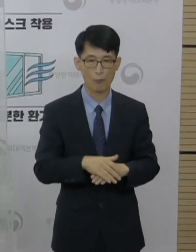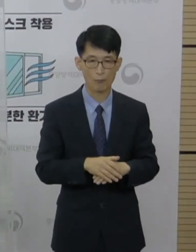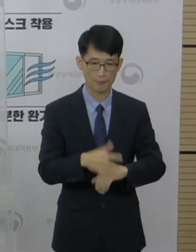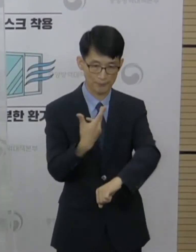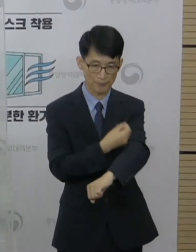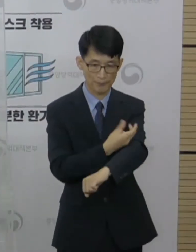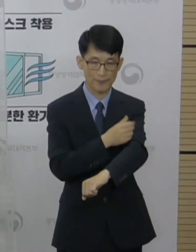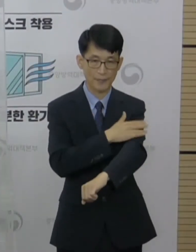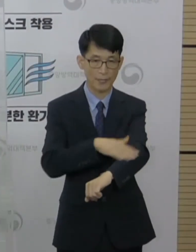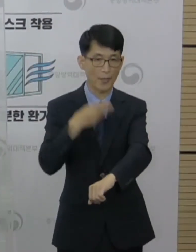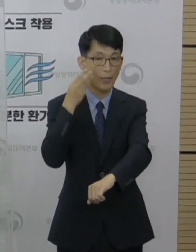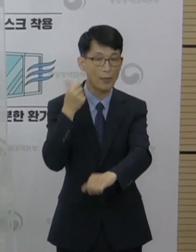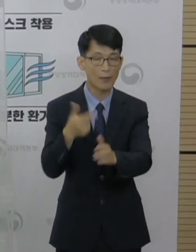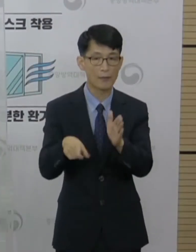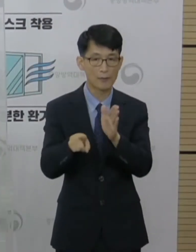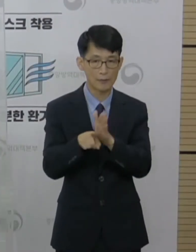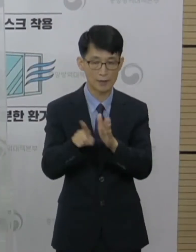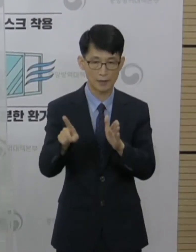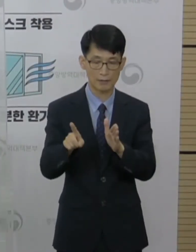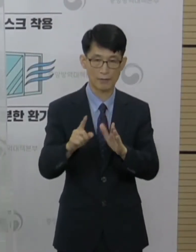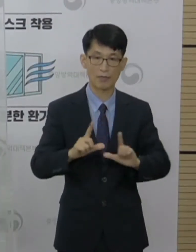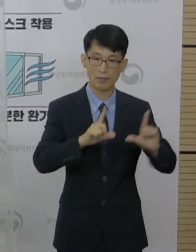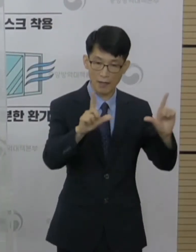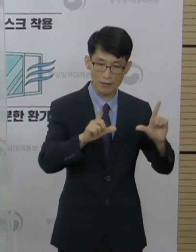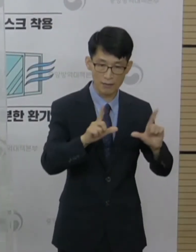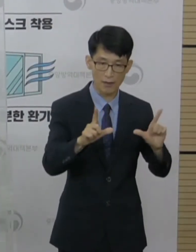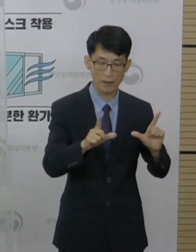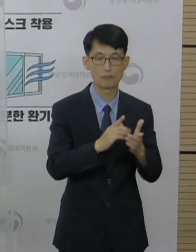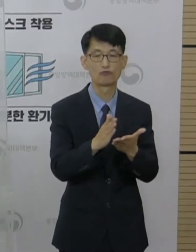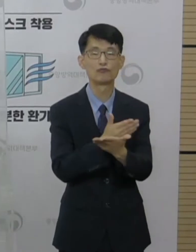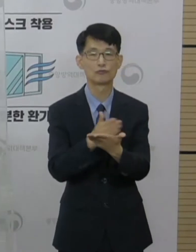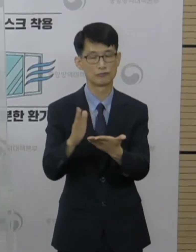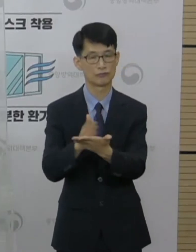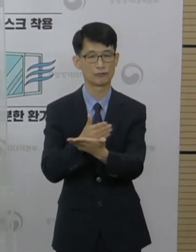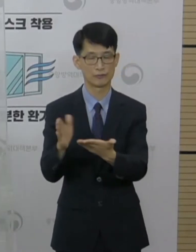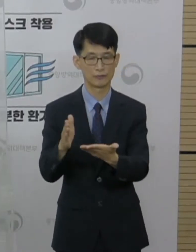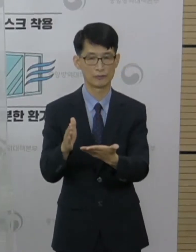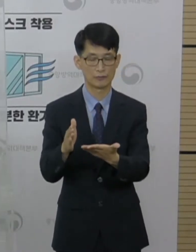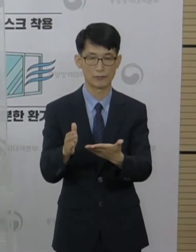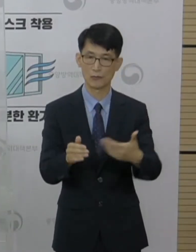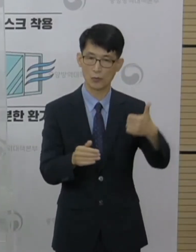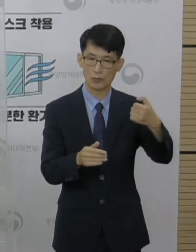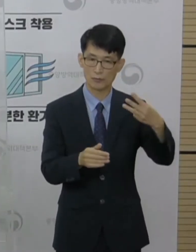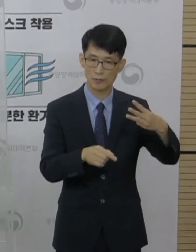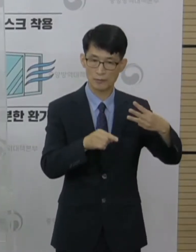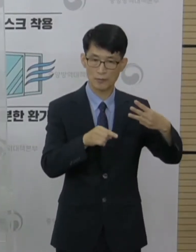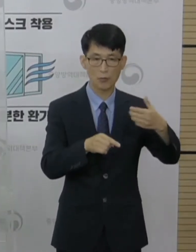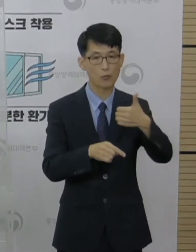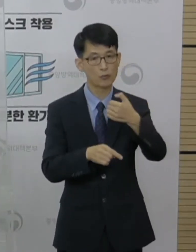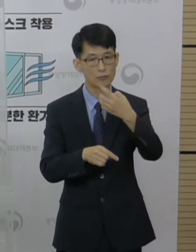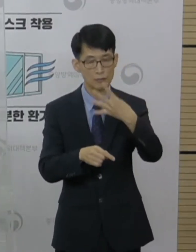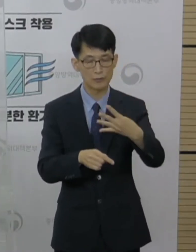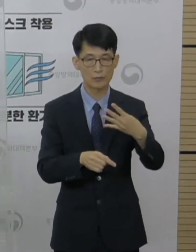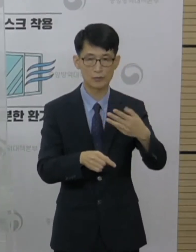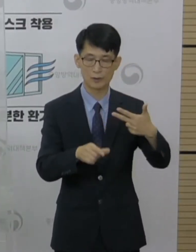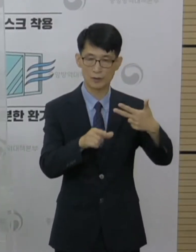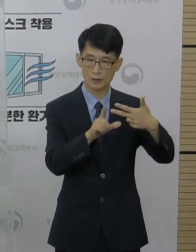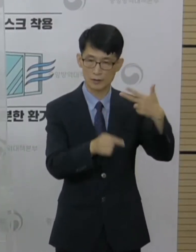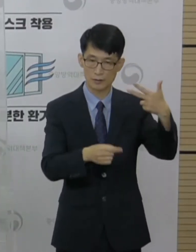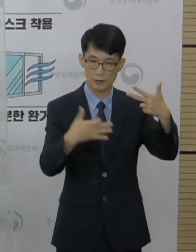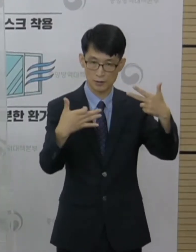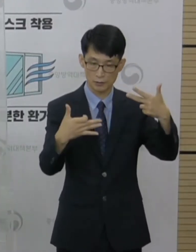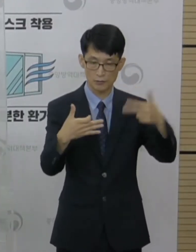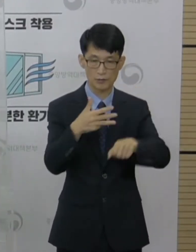원활한 예약을 위해 예약 일정을 분산하여 시행합니다. 53에서 54세는 7월 19일